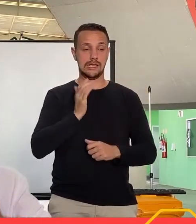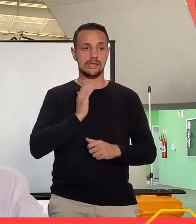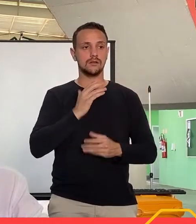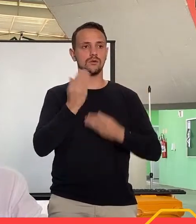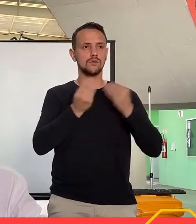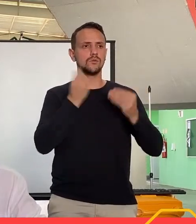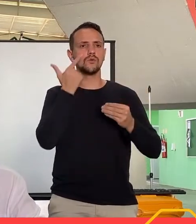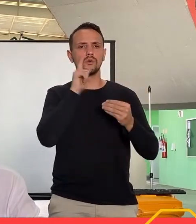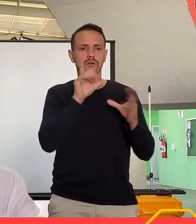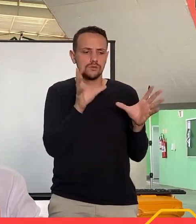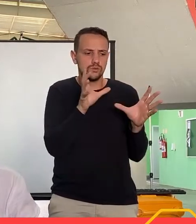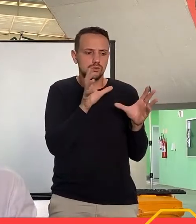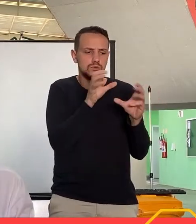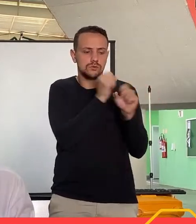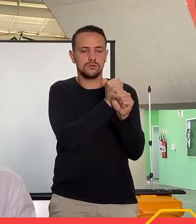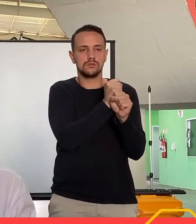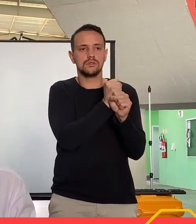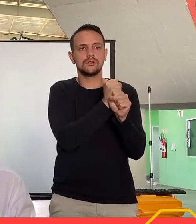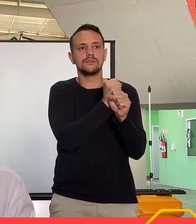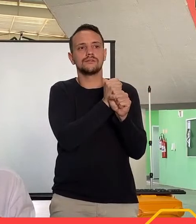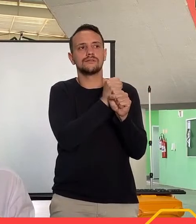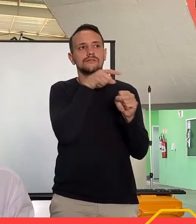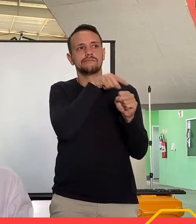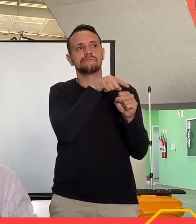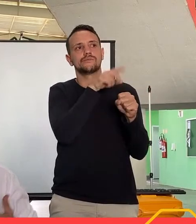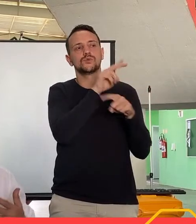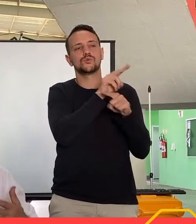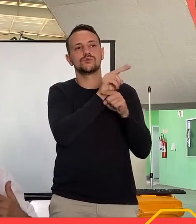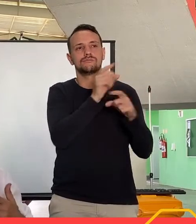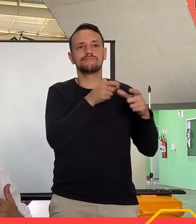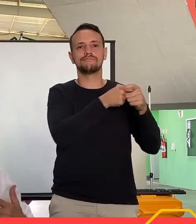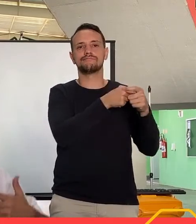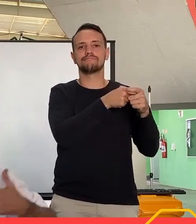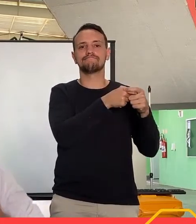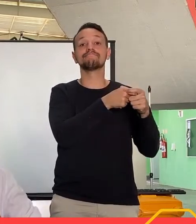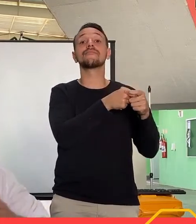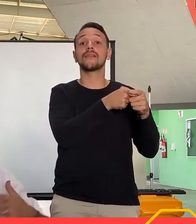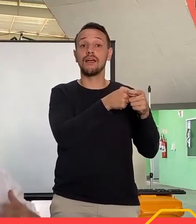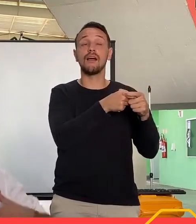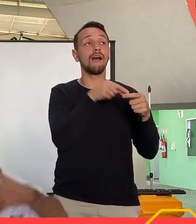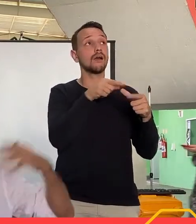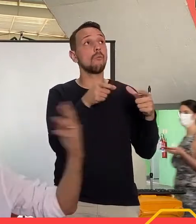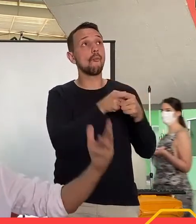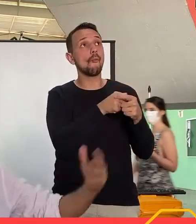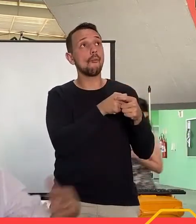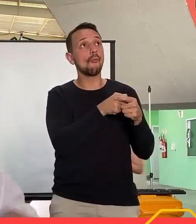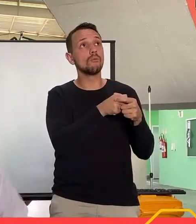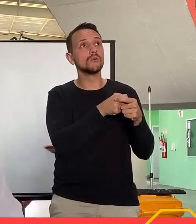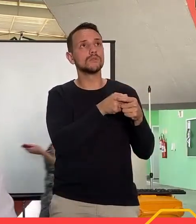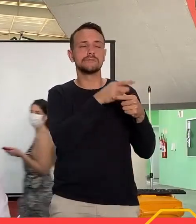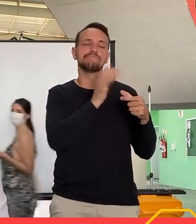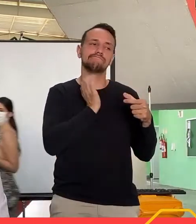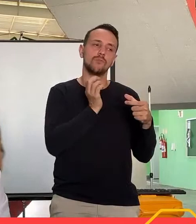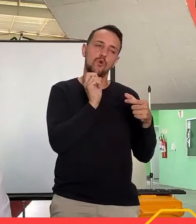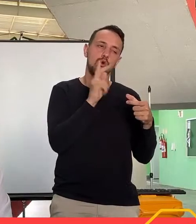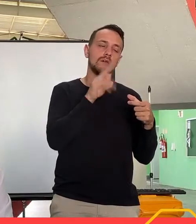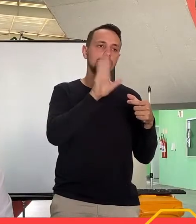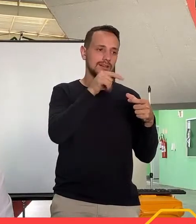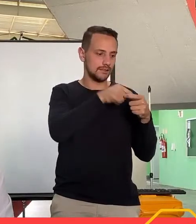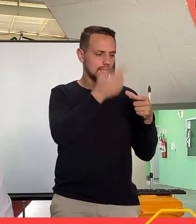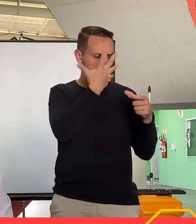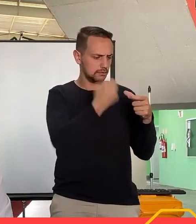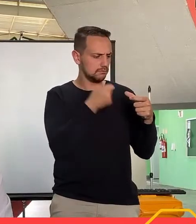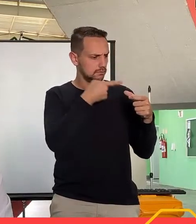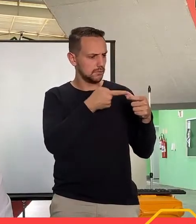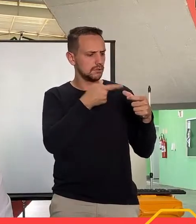que a gente compatibiliza isso? Protegendo as minorias. Bom, e aí esse conceito de proteção das minorias foi ganhando